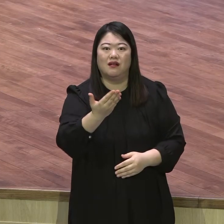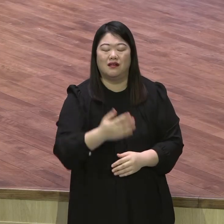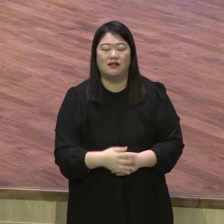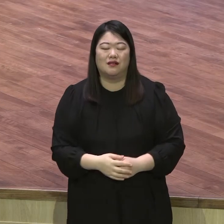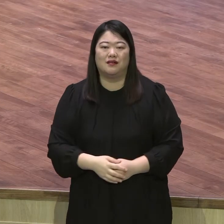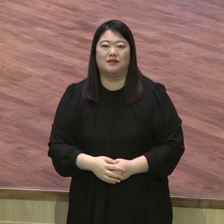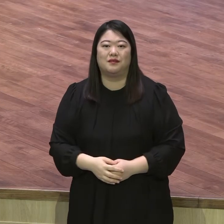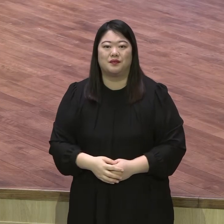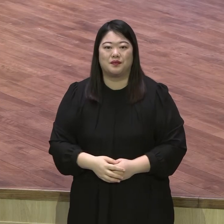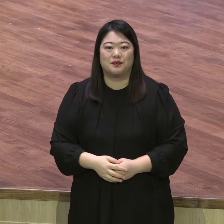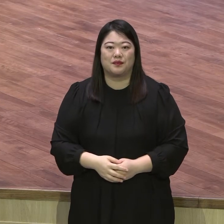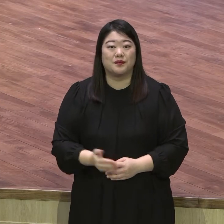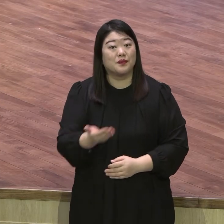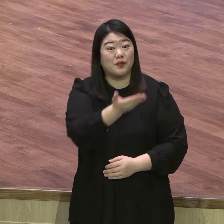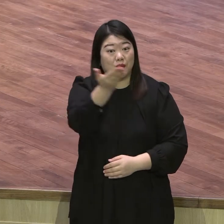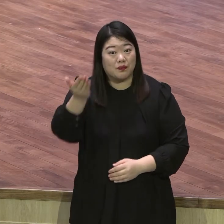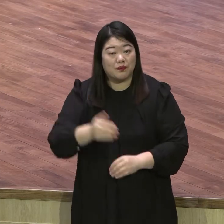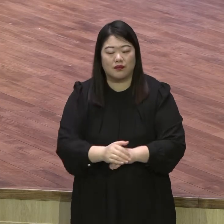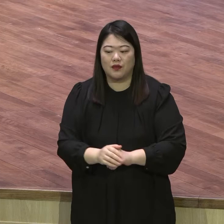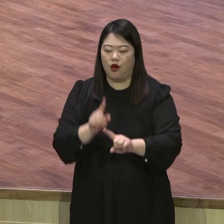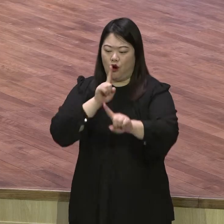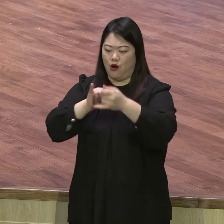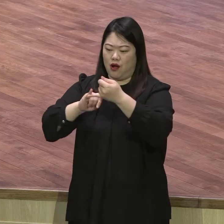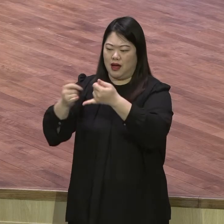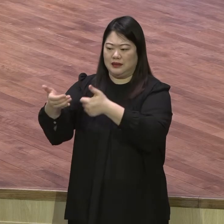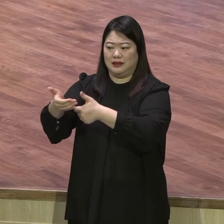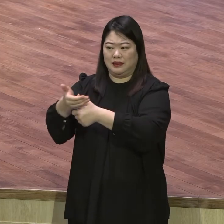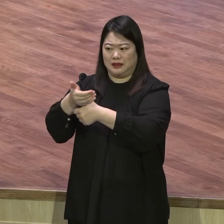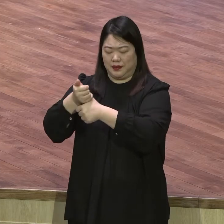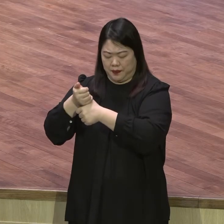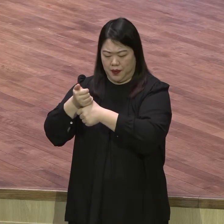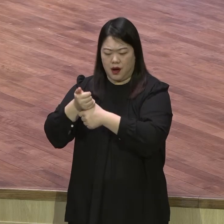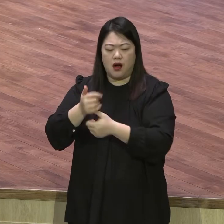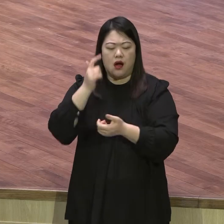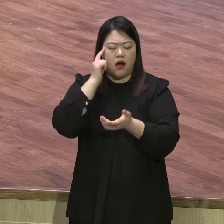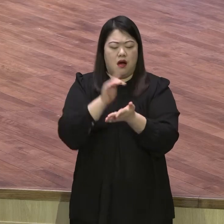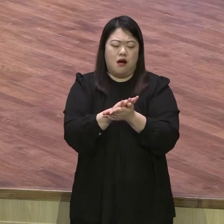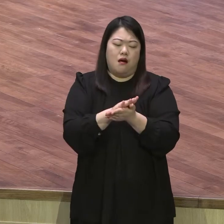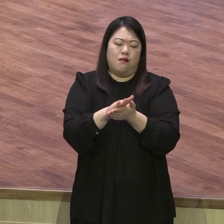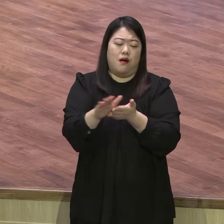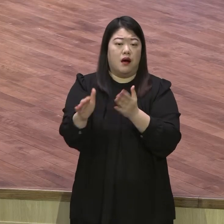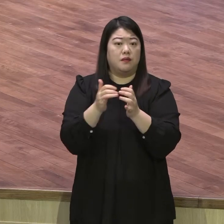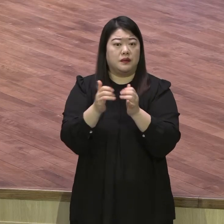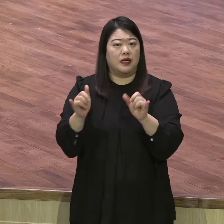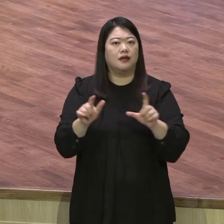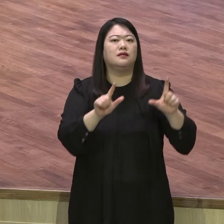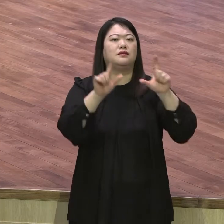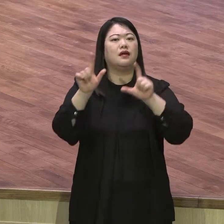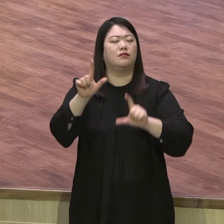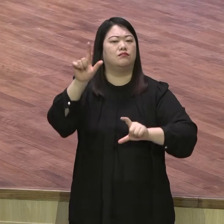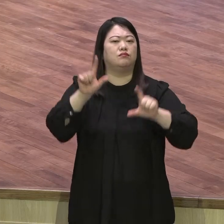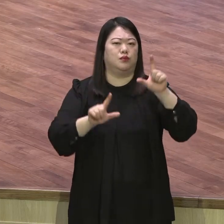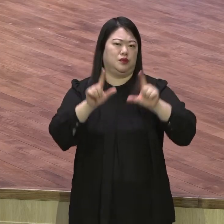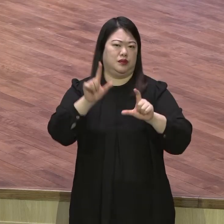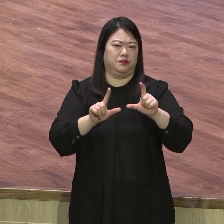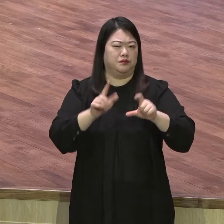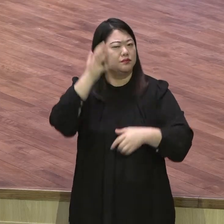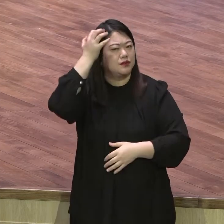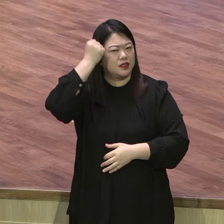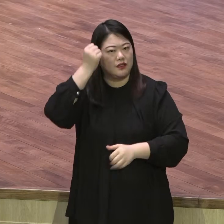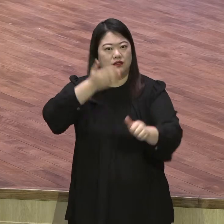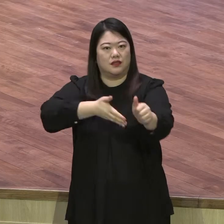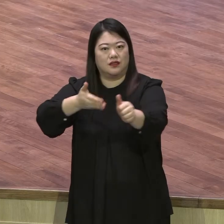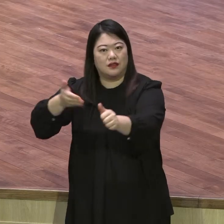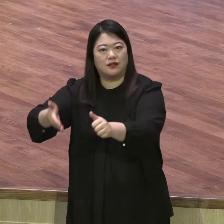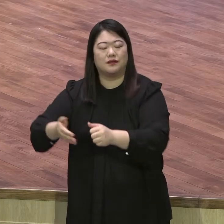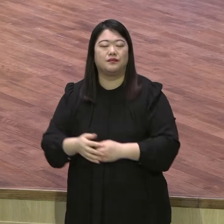오늘 본문에는 이런 삶이 바로 화평하게 하는 자의 삶임을 보여주고 있어요. 이게 화평하는 자의